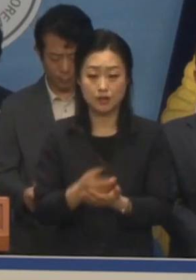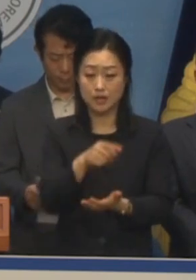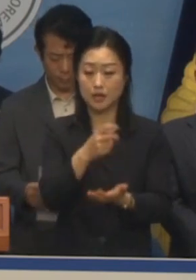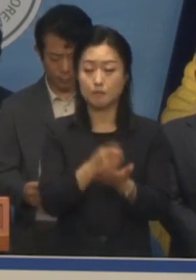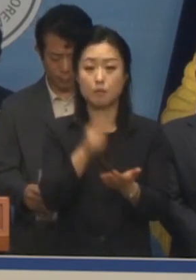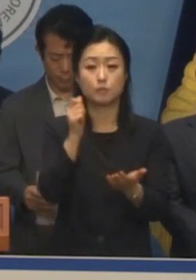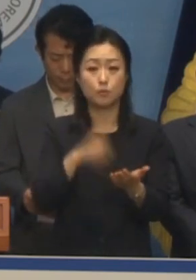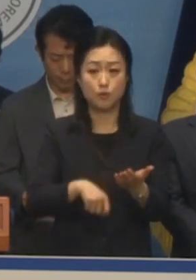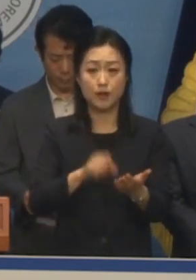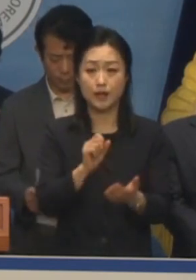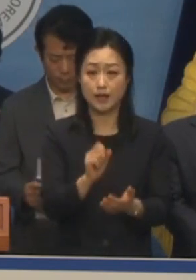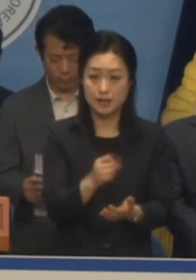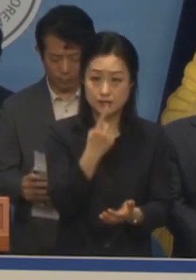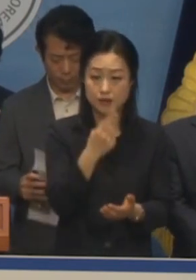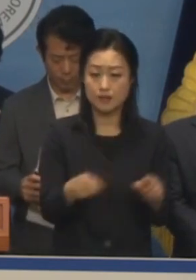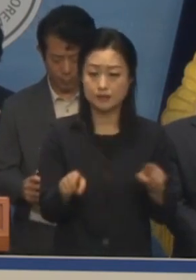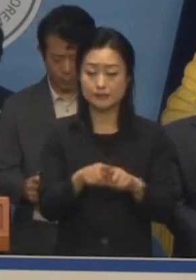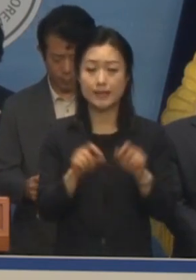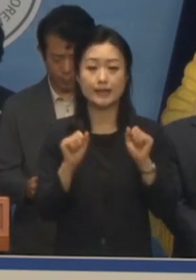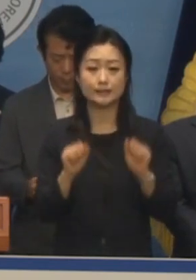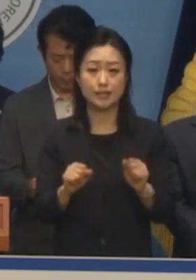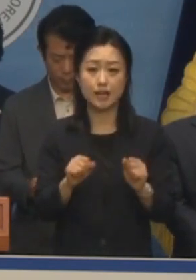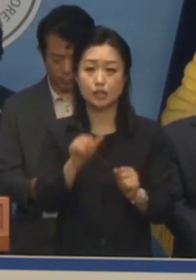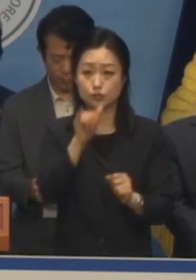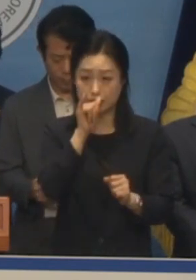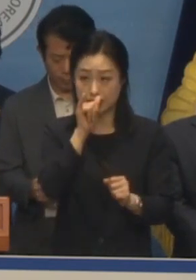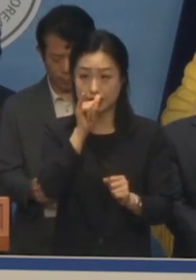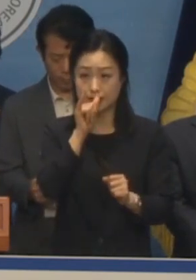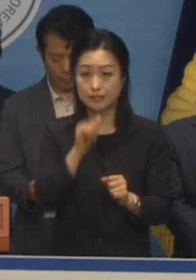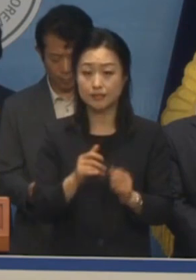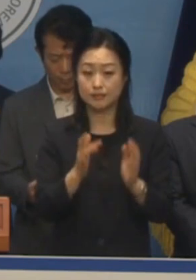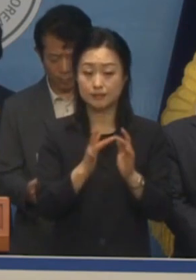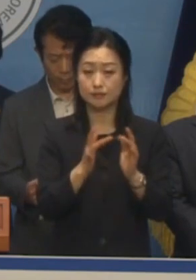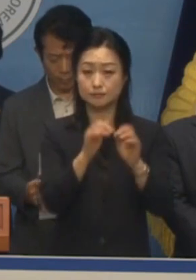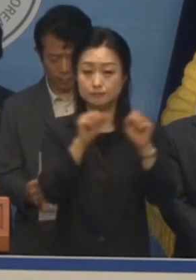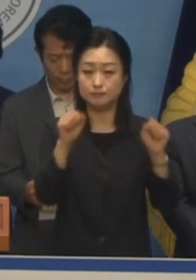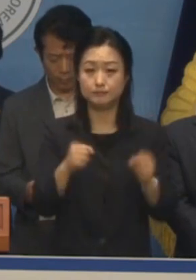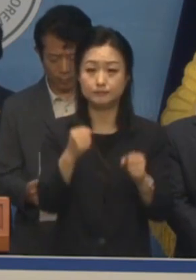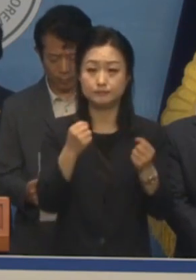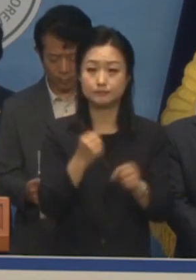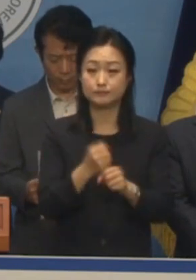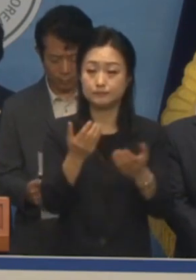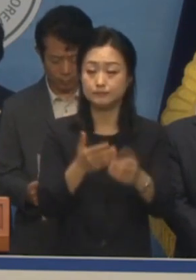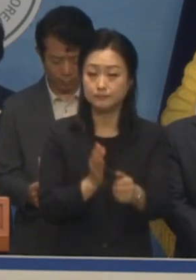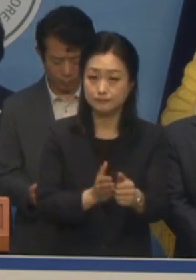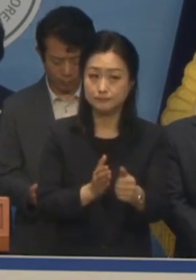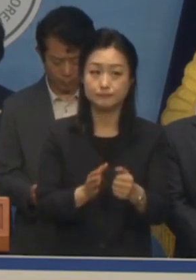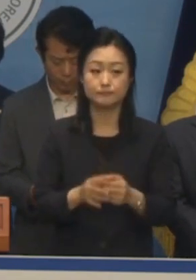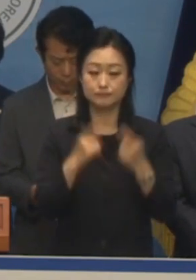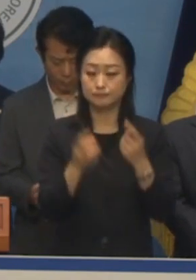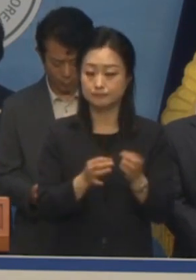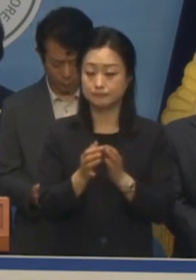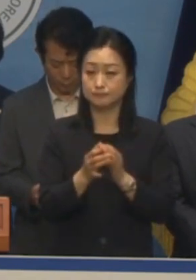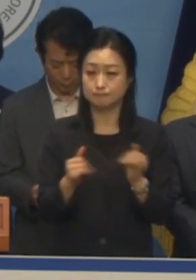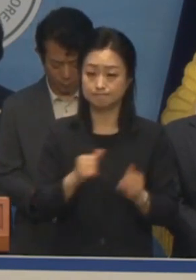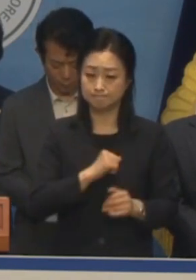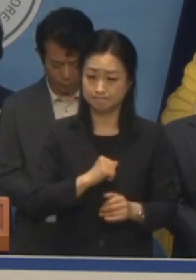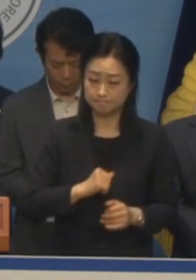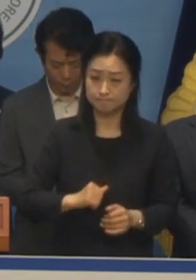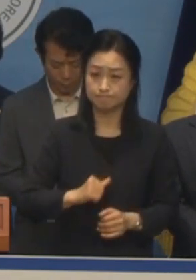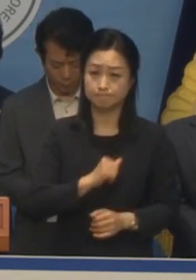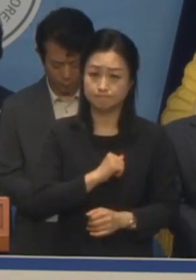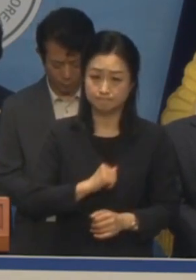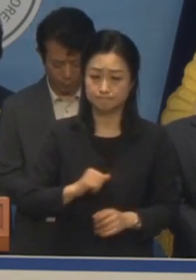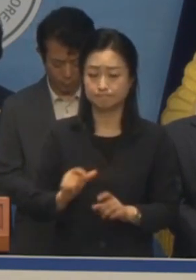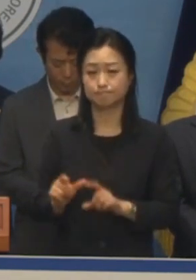통과되어 살생이 아닌 상생을 할 수 있는 플랫폼 시장을 만들어 주십시오. 모든 자영업자들이 버티며 살지